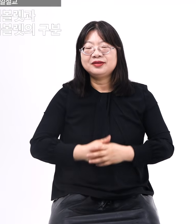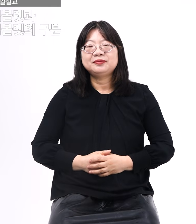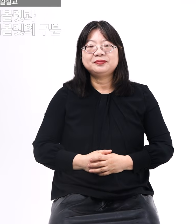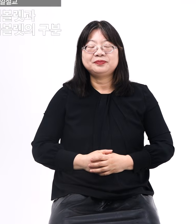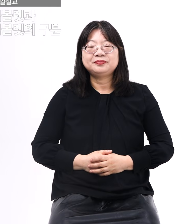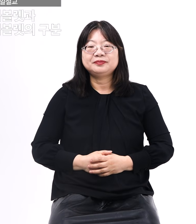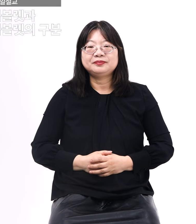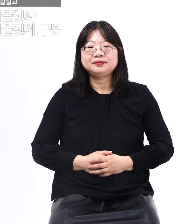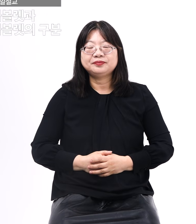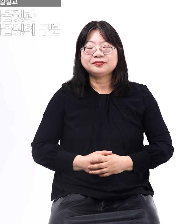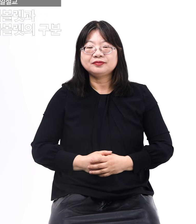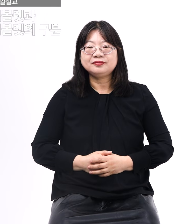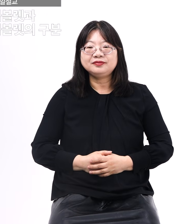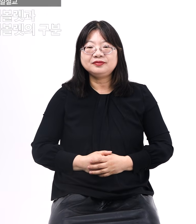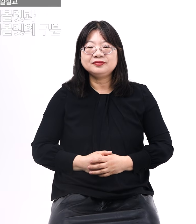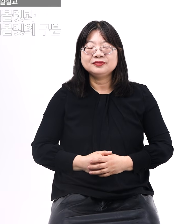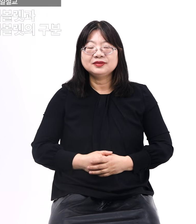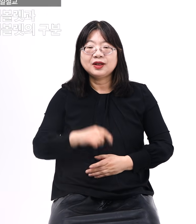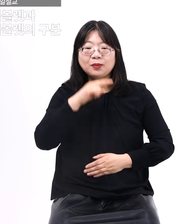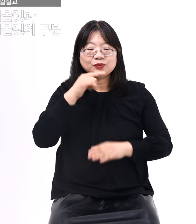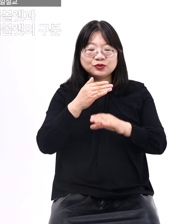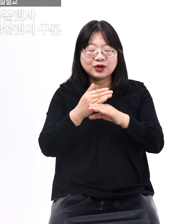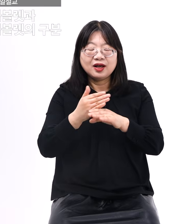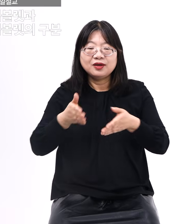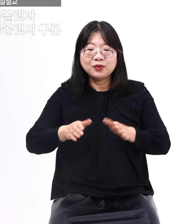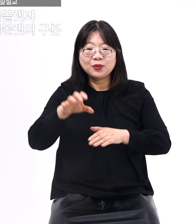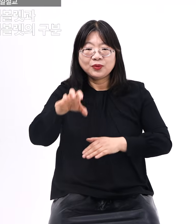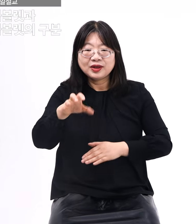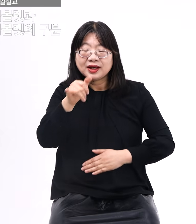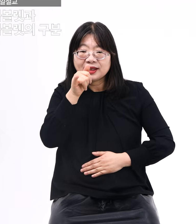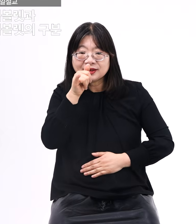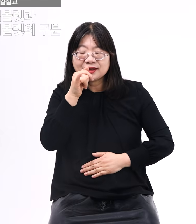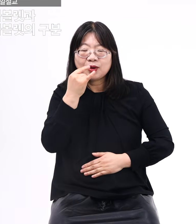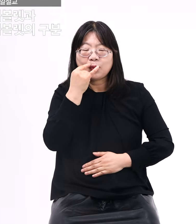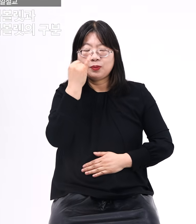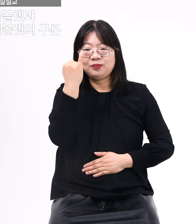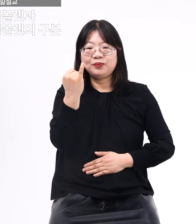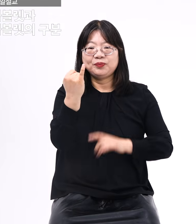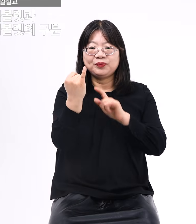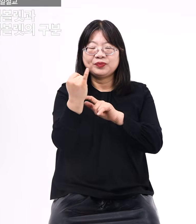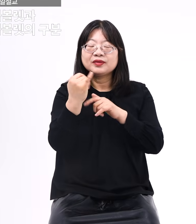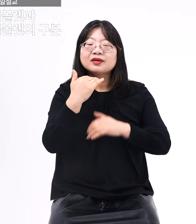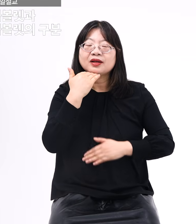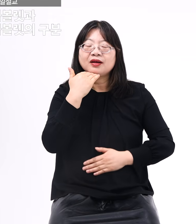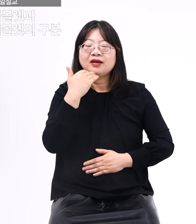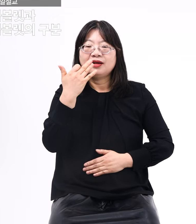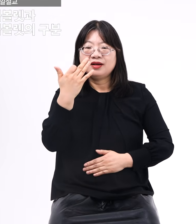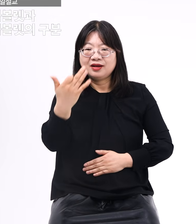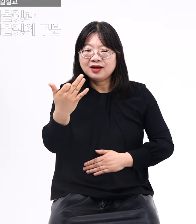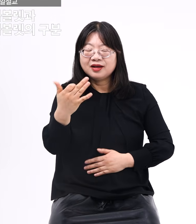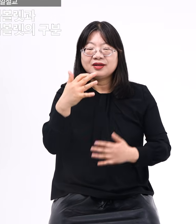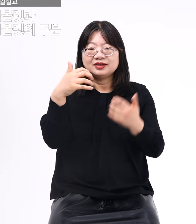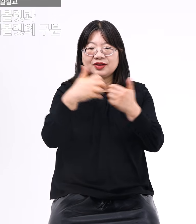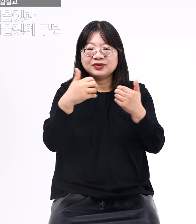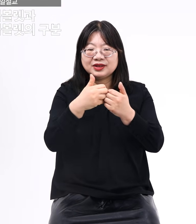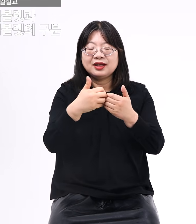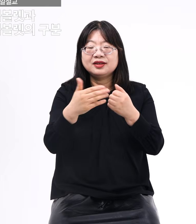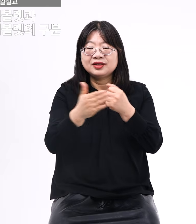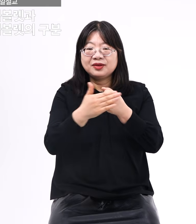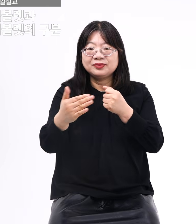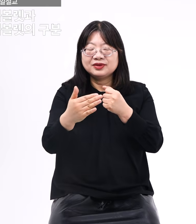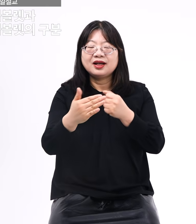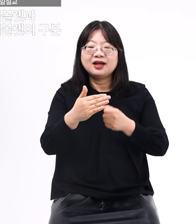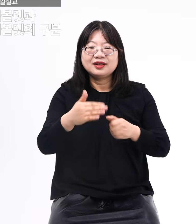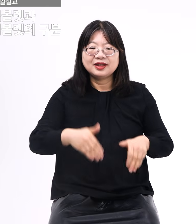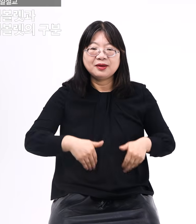세대니까 이북에 고향을 두었던 어머님이 19에 전쟁통에 피난